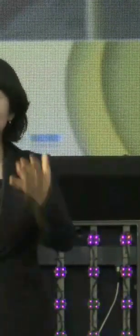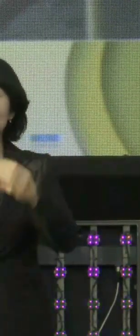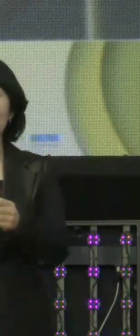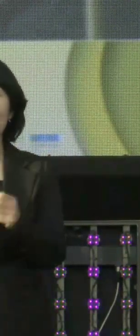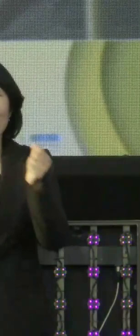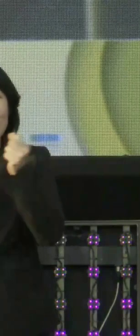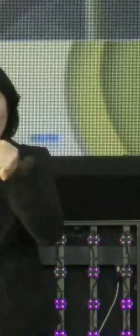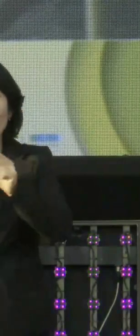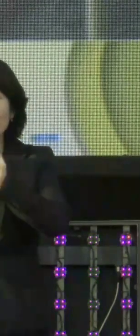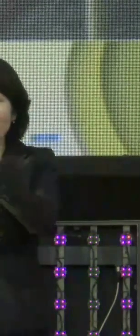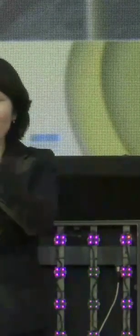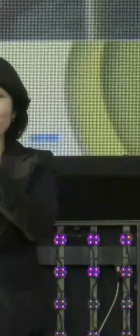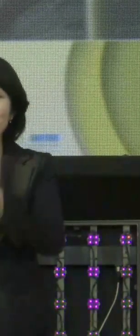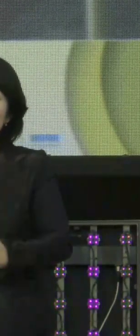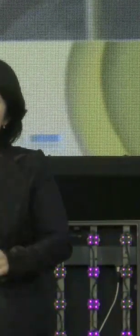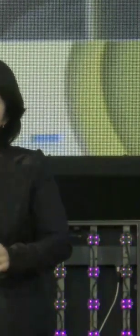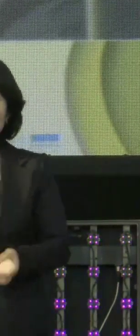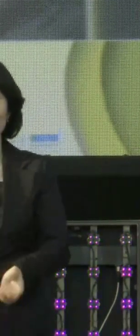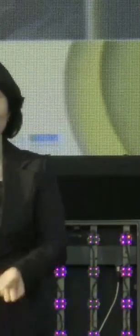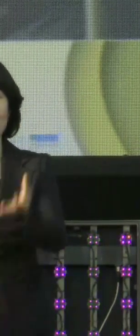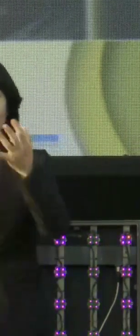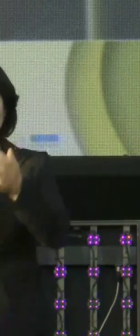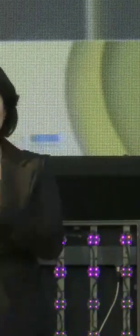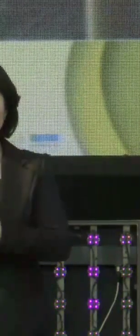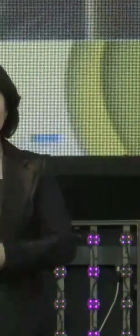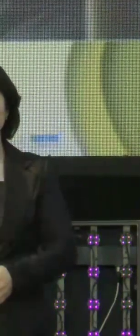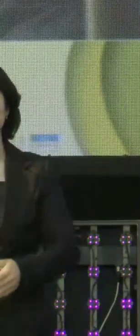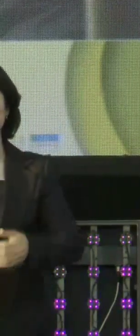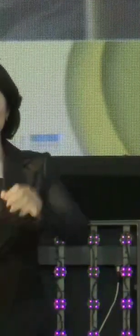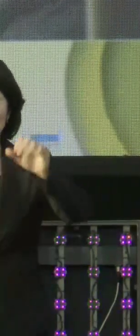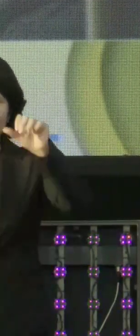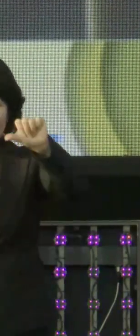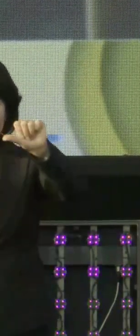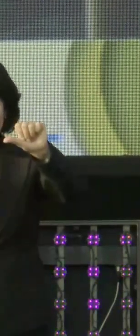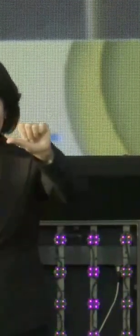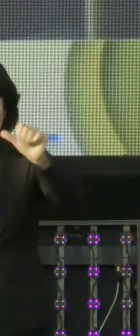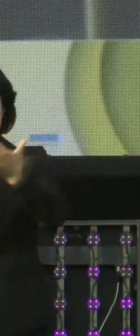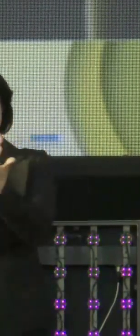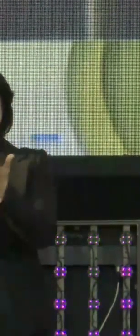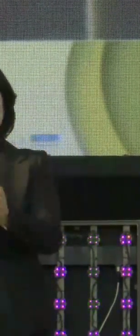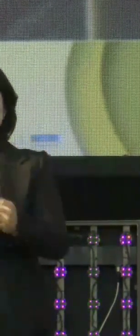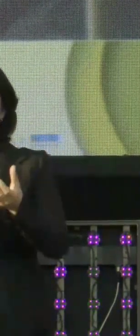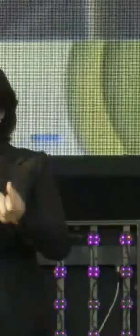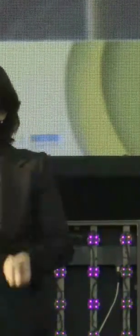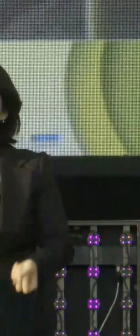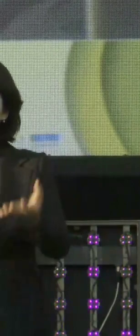축제가 열리게 될 것입니다. 이런 5대 축제와 함께 이천시에는 새롭게 또